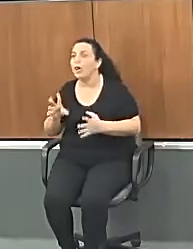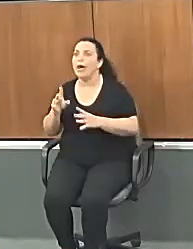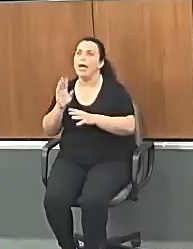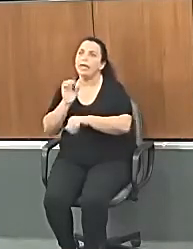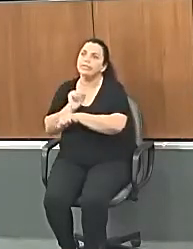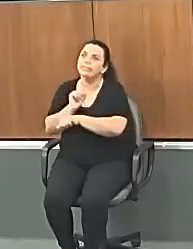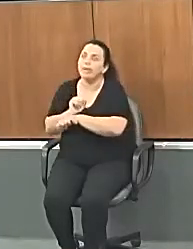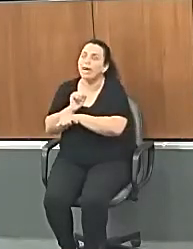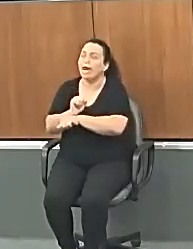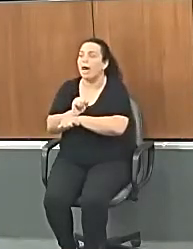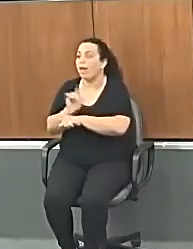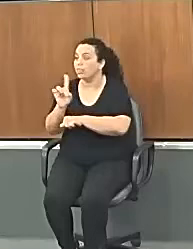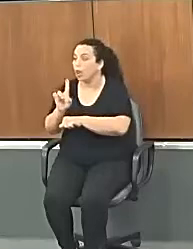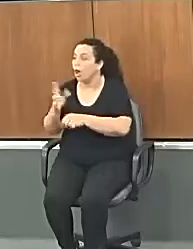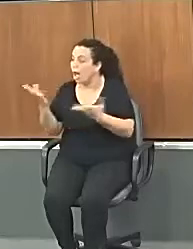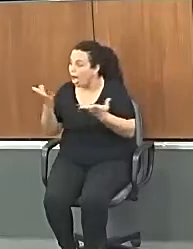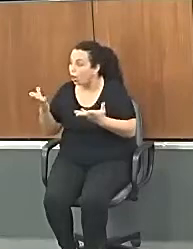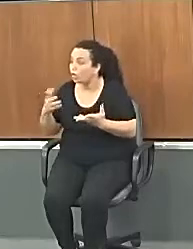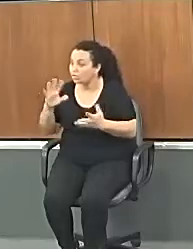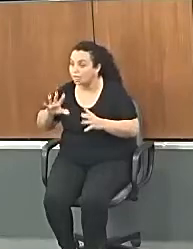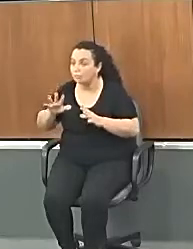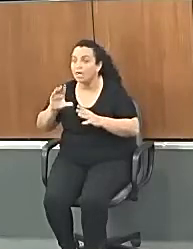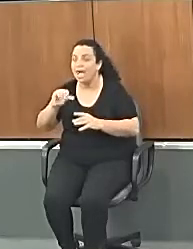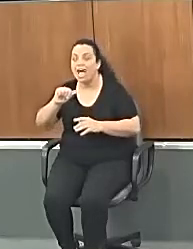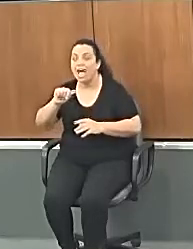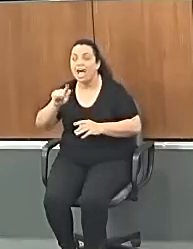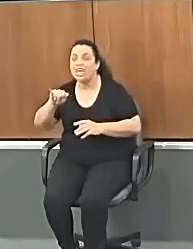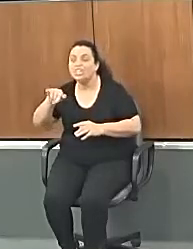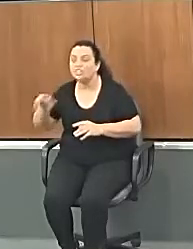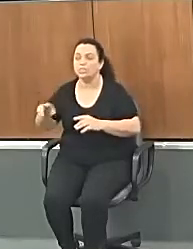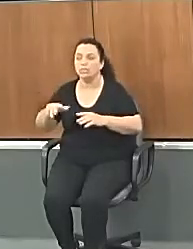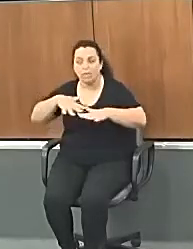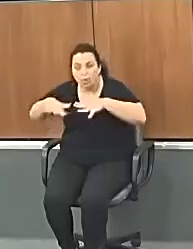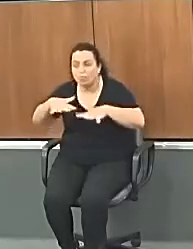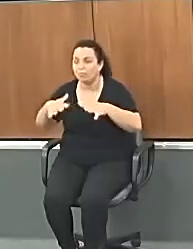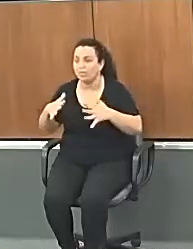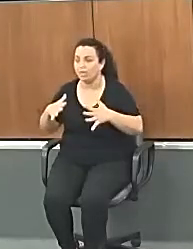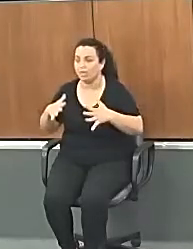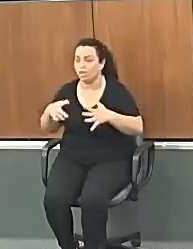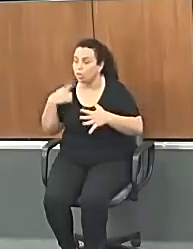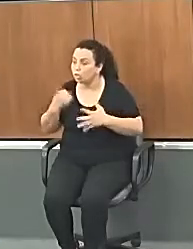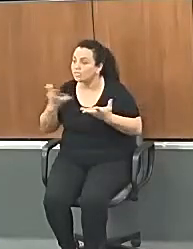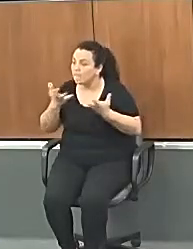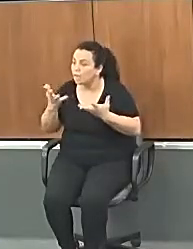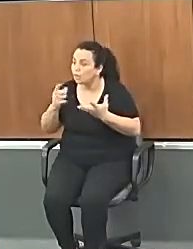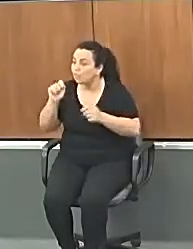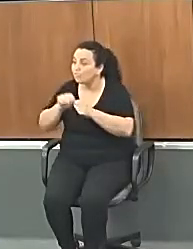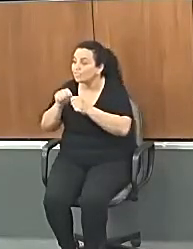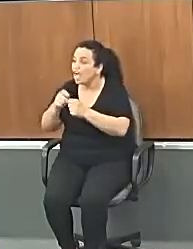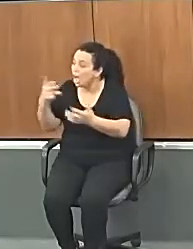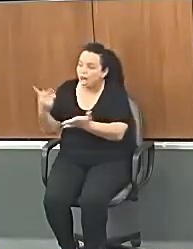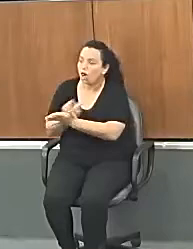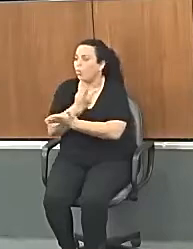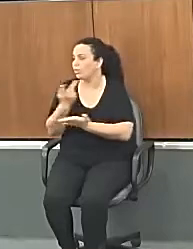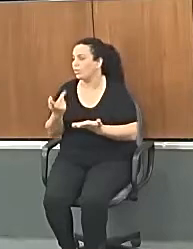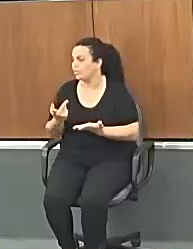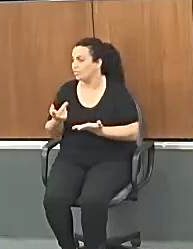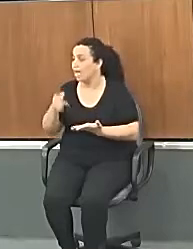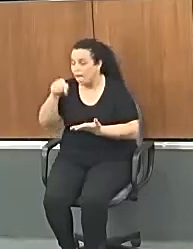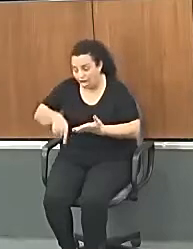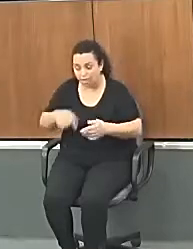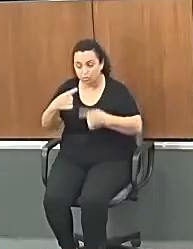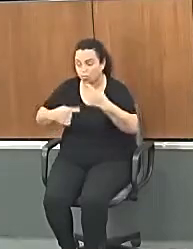agora é hora da cobrança a semente já foi plantada há muito tempo nós temos que agora fazer que essas políticas